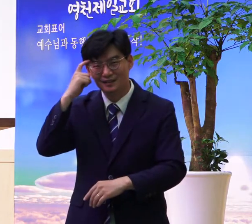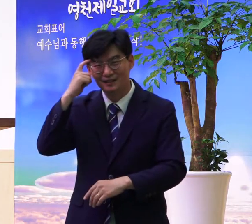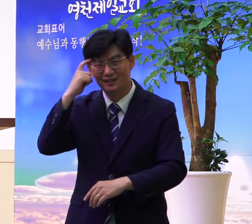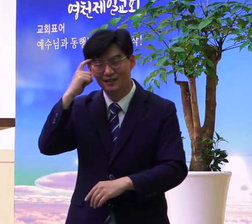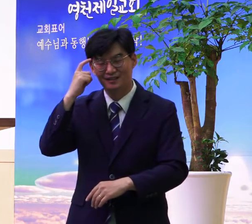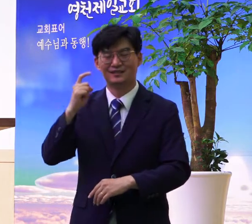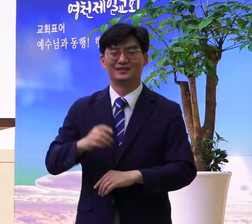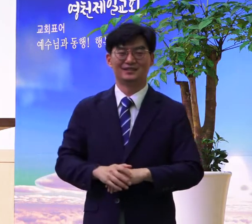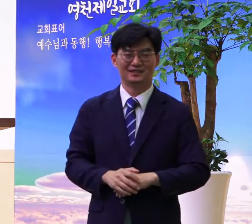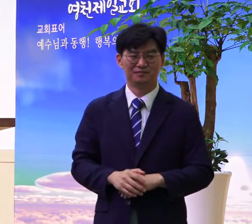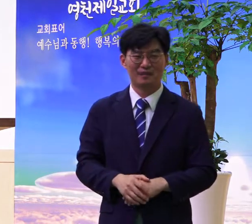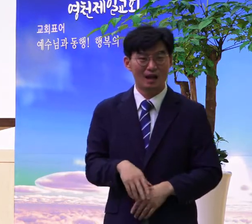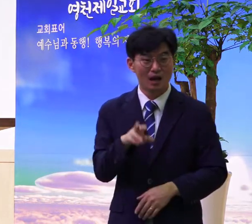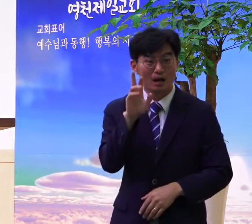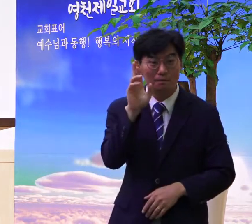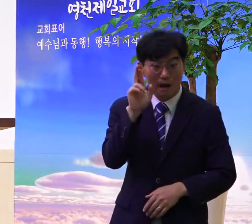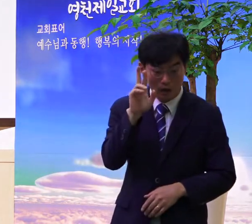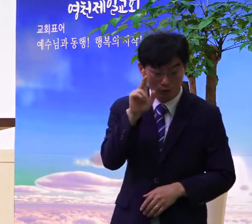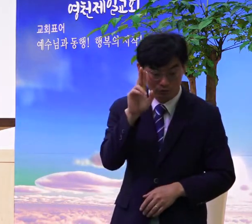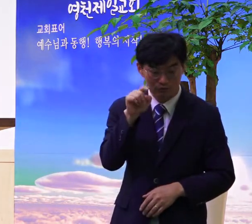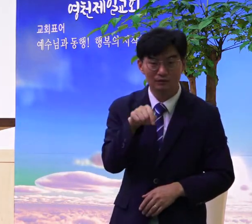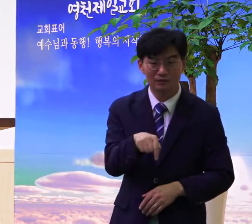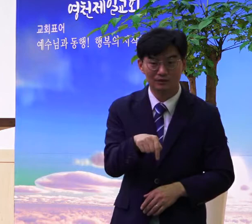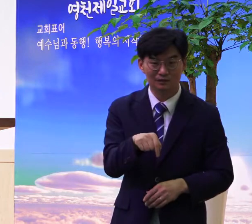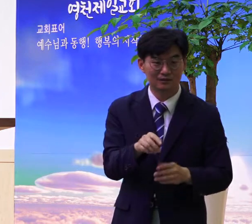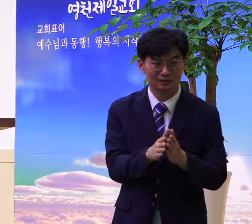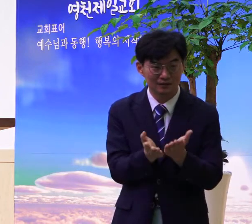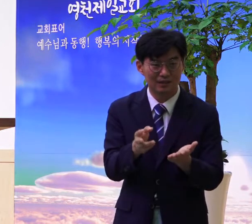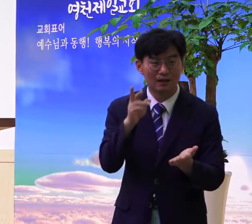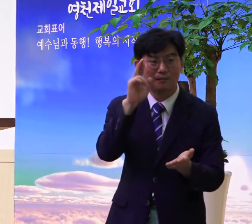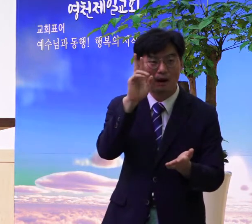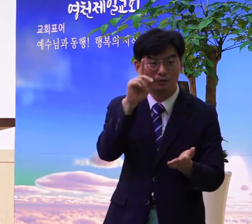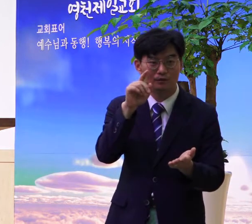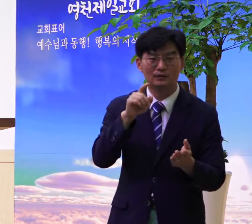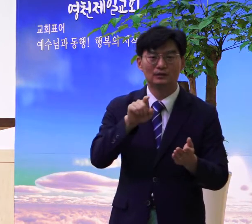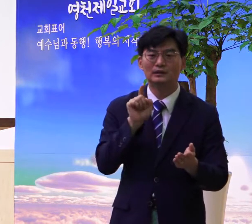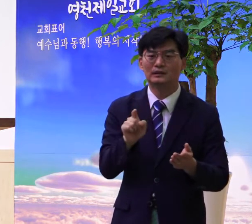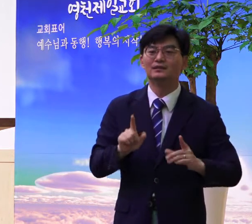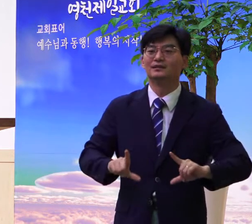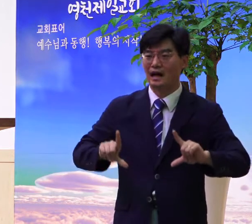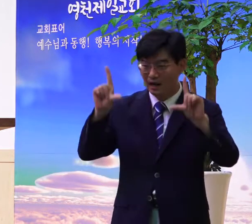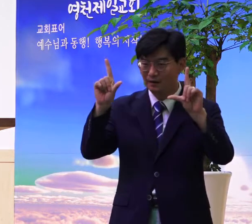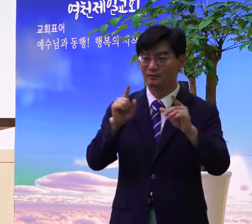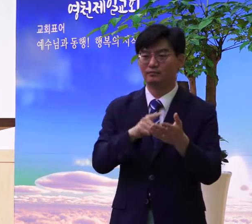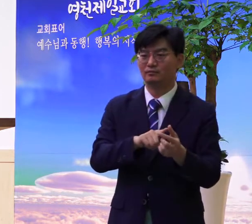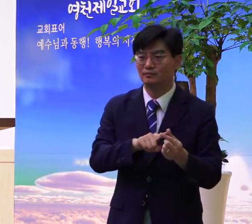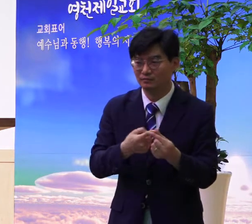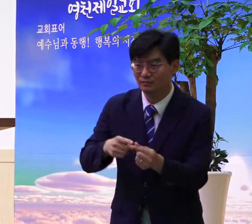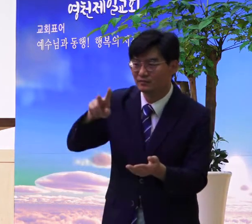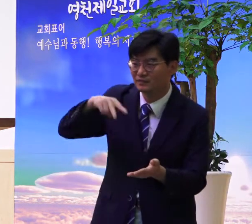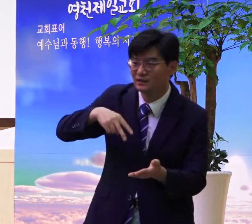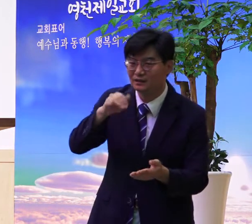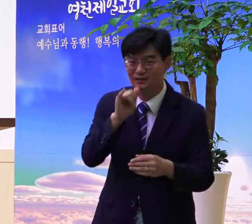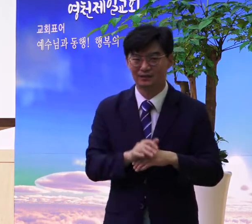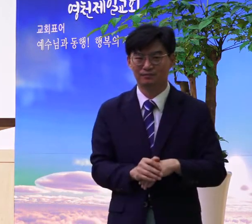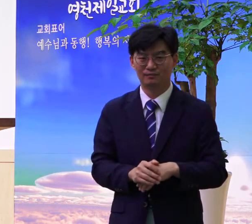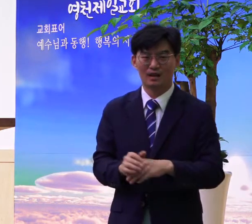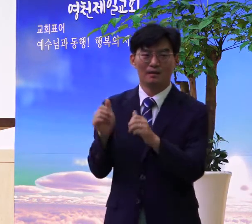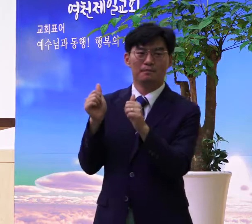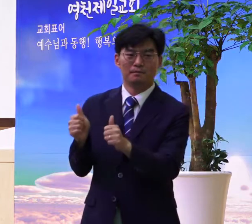바울은 그 날에 대해서 이렇게 이야기했습니다. 의로우신 재판장이 성도들에게